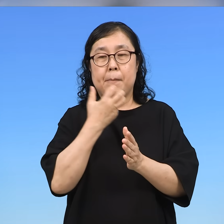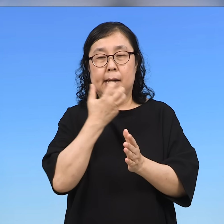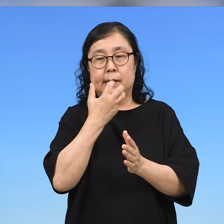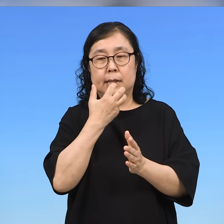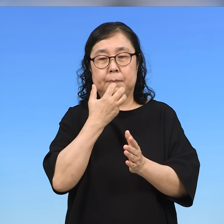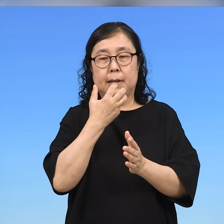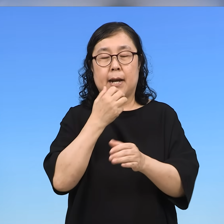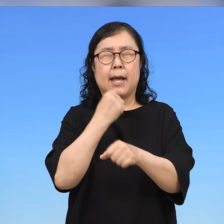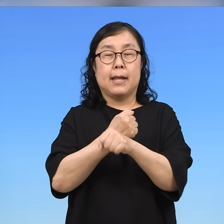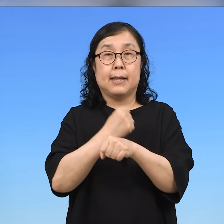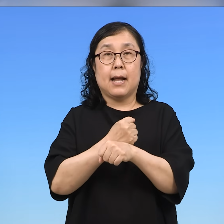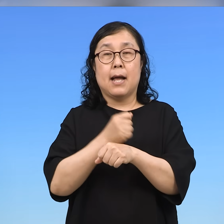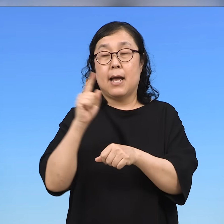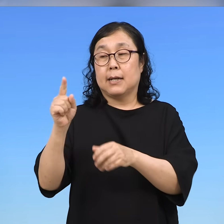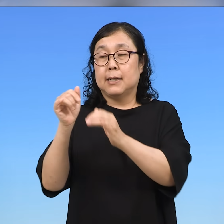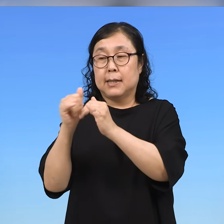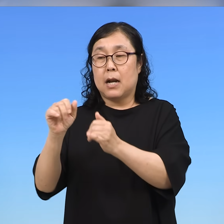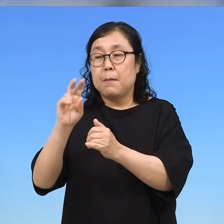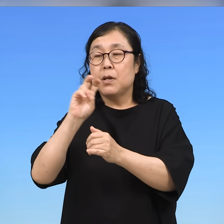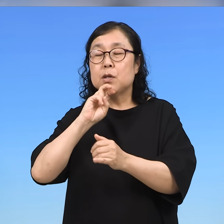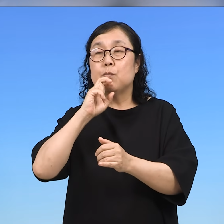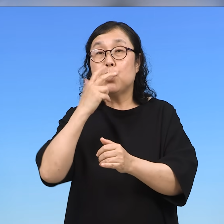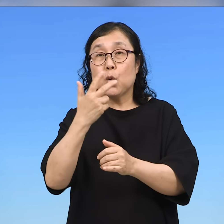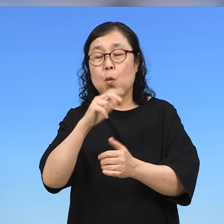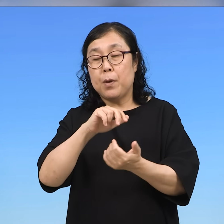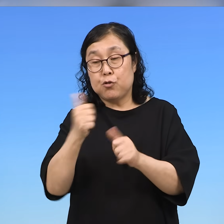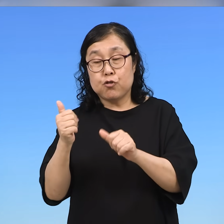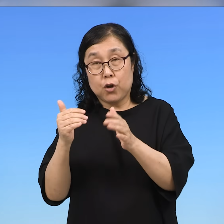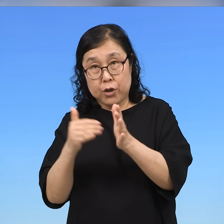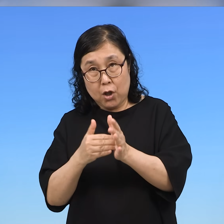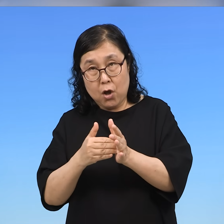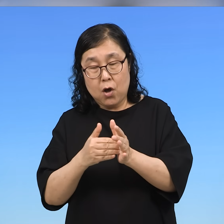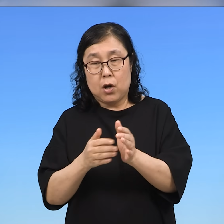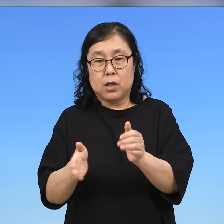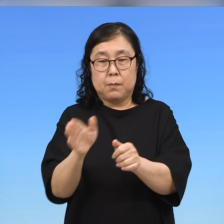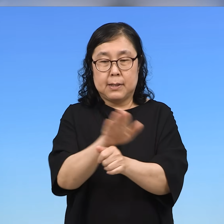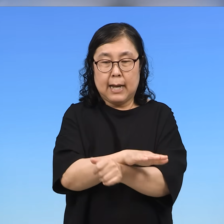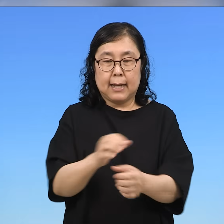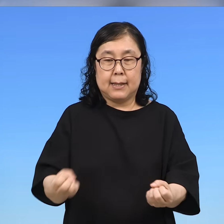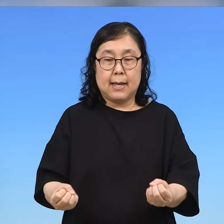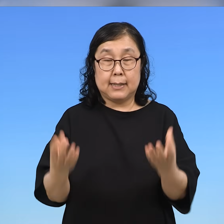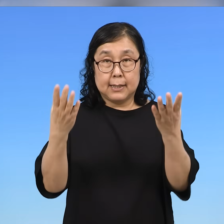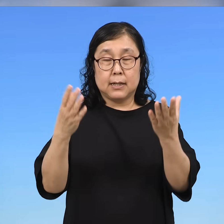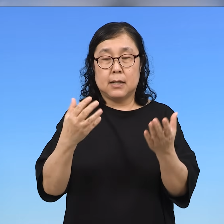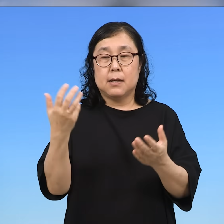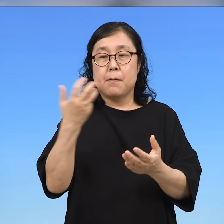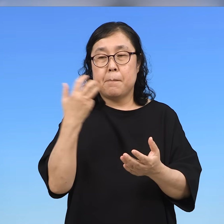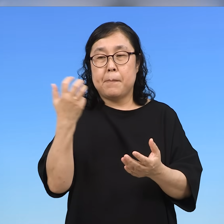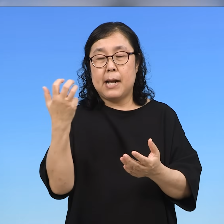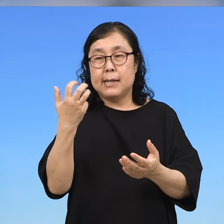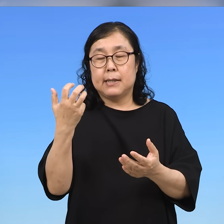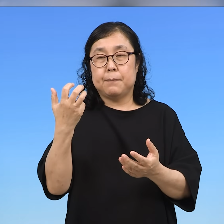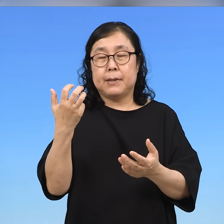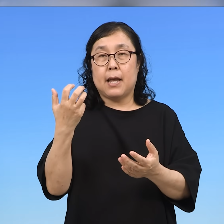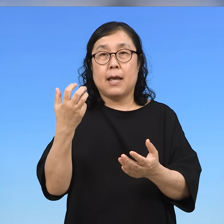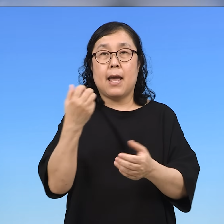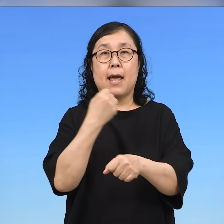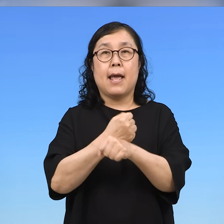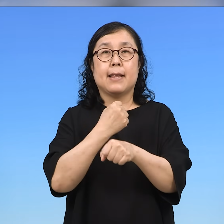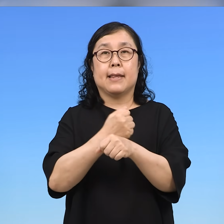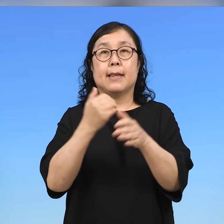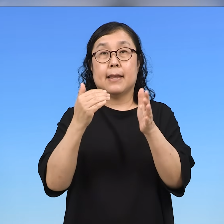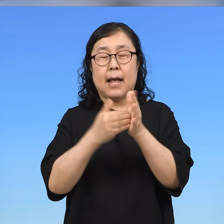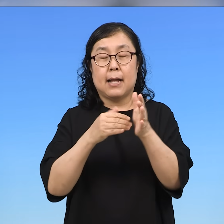의미하는지 아시겠죠? 그 사람은 27살에 죽었다. 장례식은 80살에 했다. 무슨